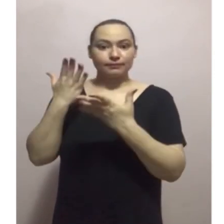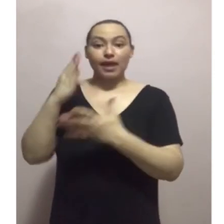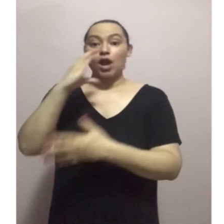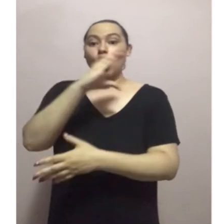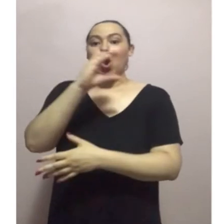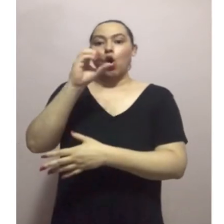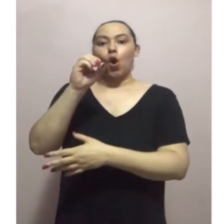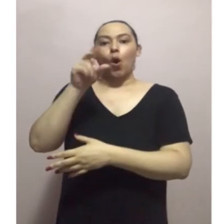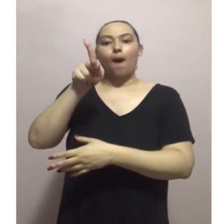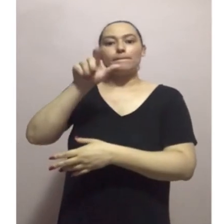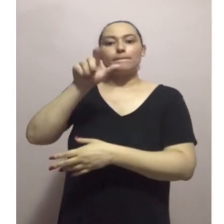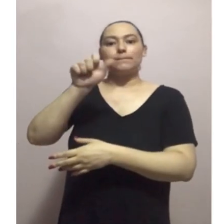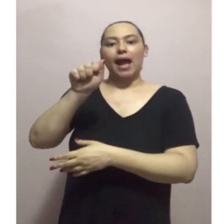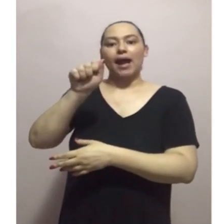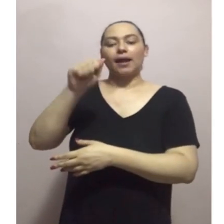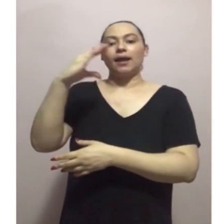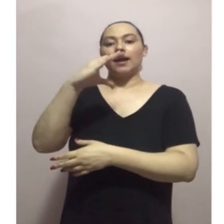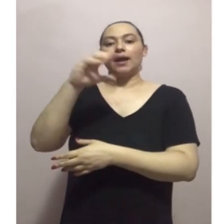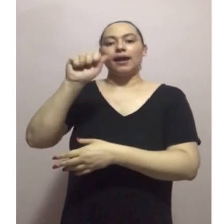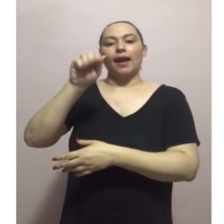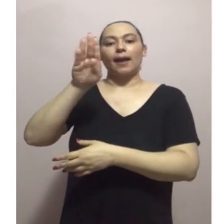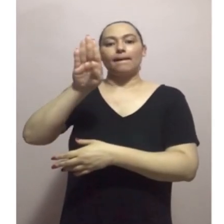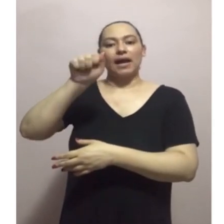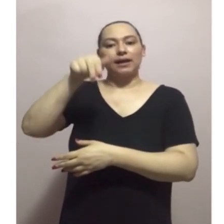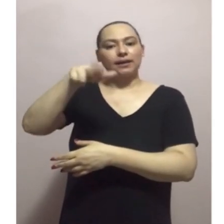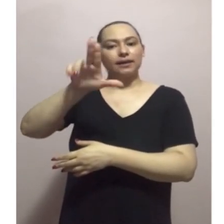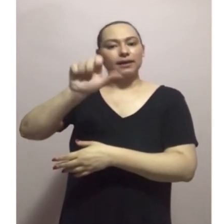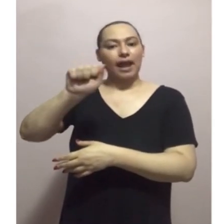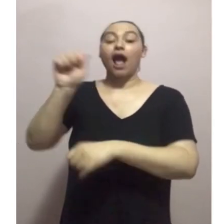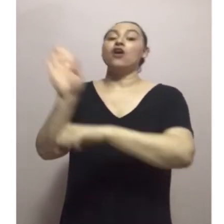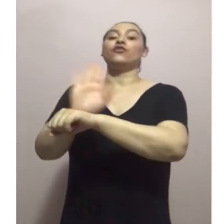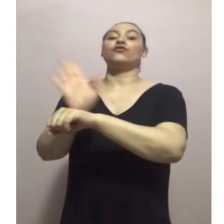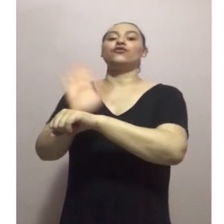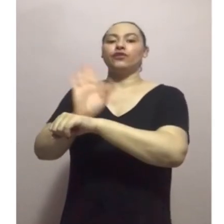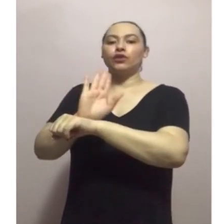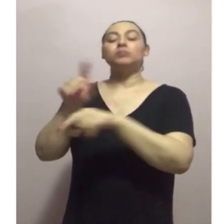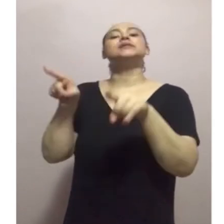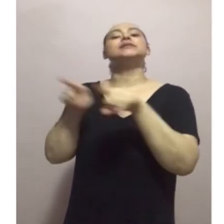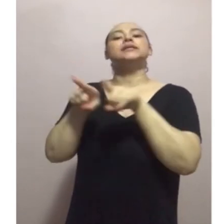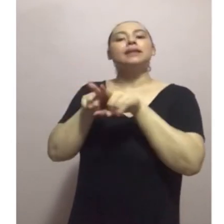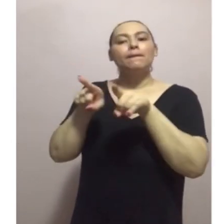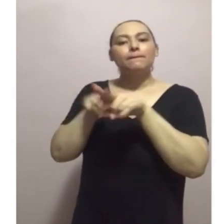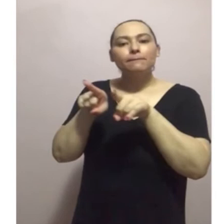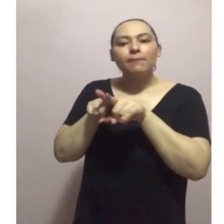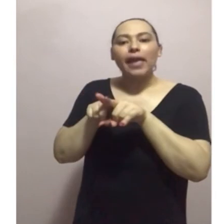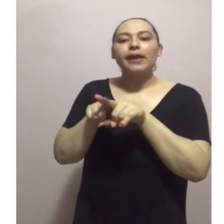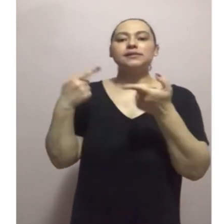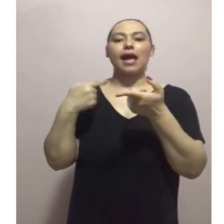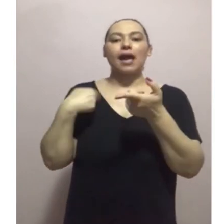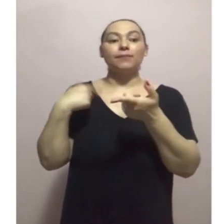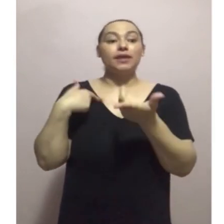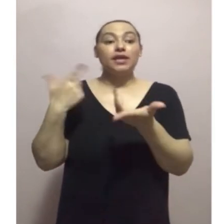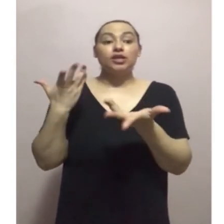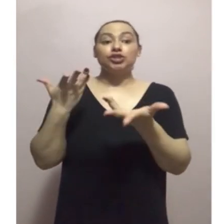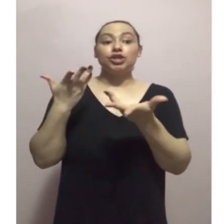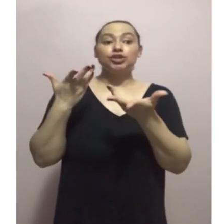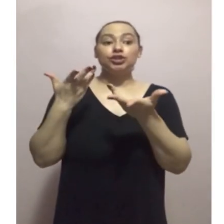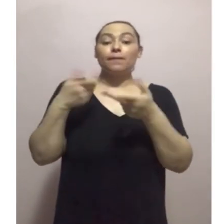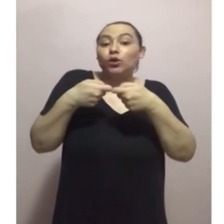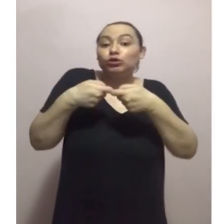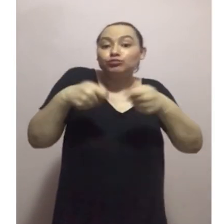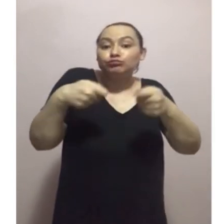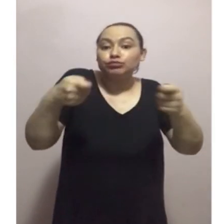importante, que foi da Copacabana Filmes, que abriu uma plataforma de exibição, que foi por onde a gente trafegou e distribuiu